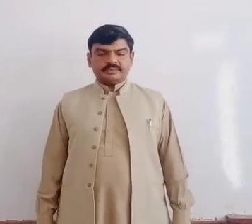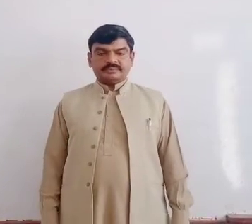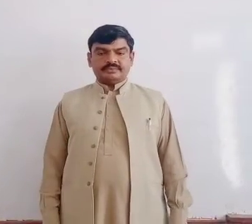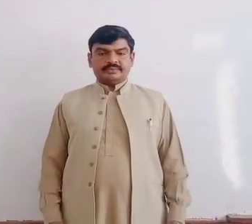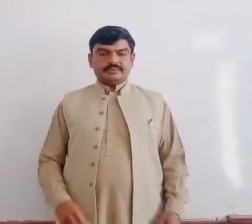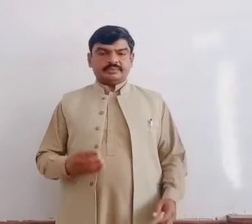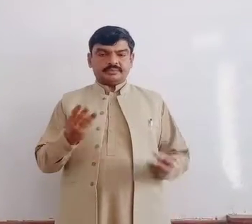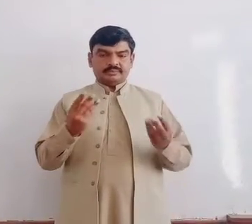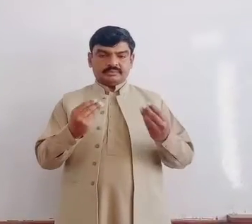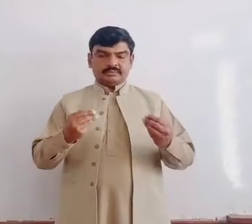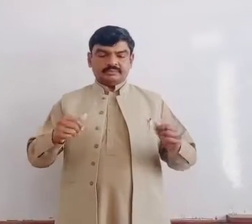महलूल,